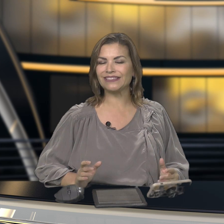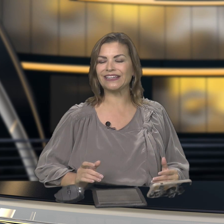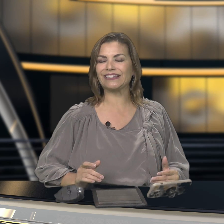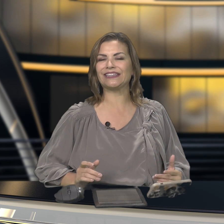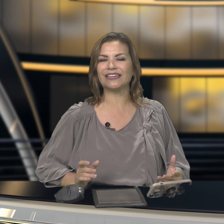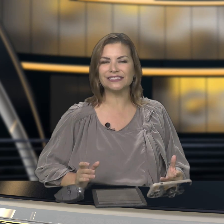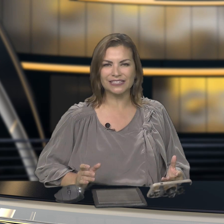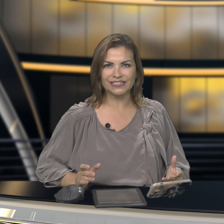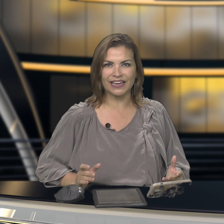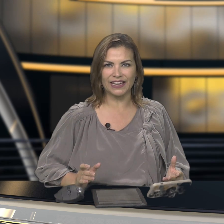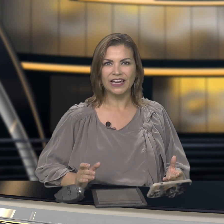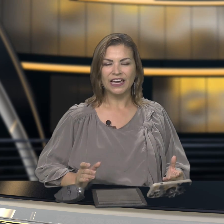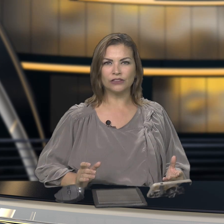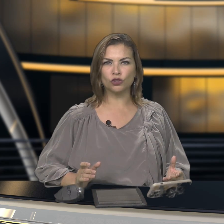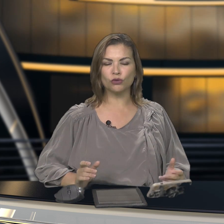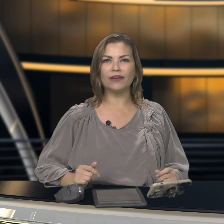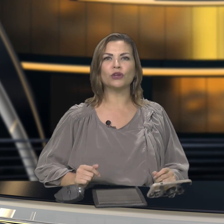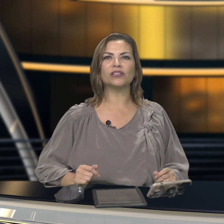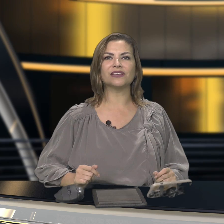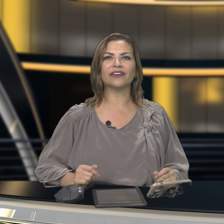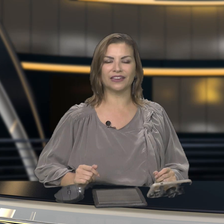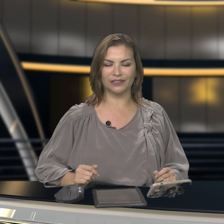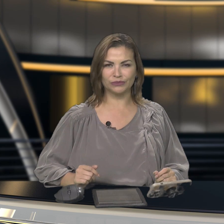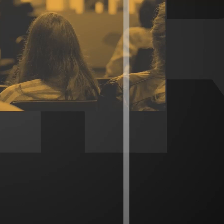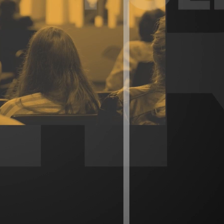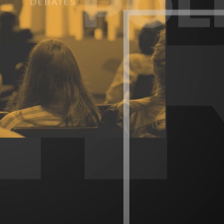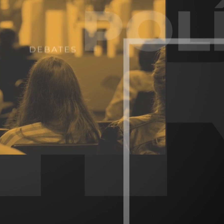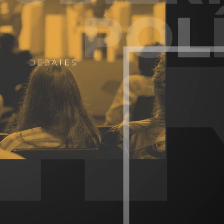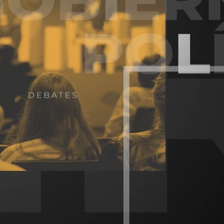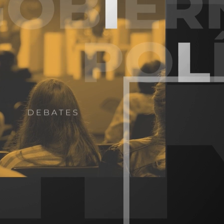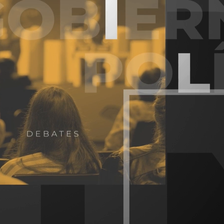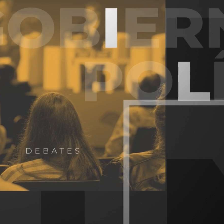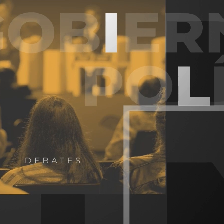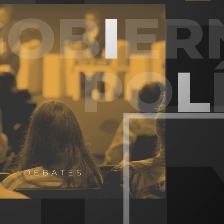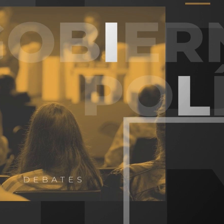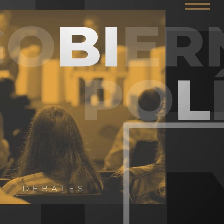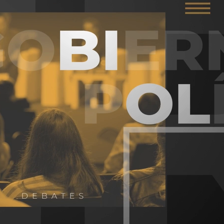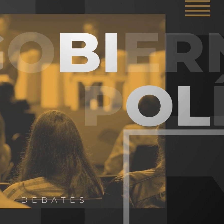las exigencias que hay en torno a la violencia de género.